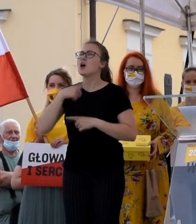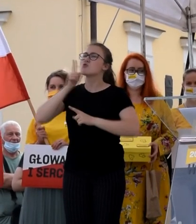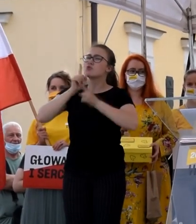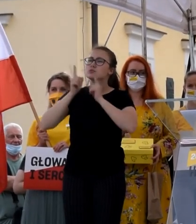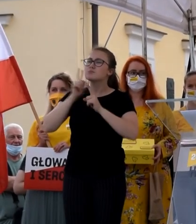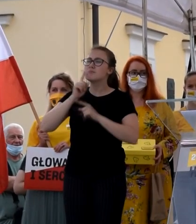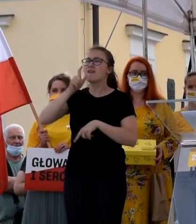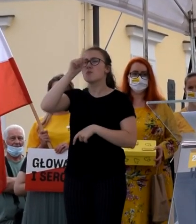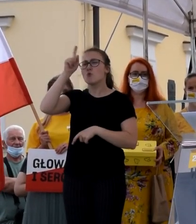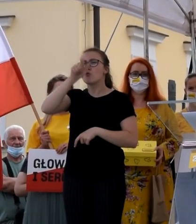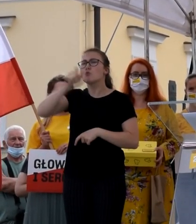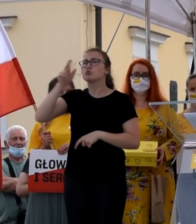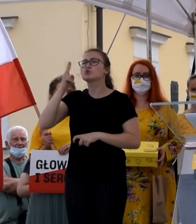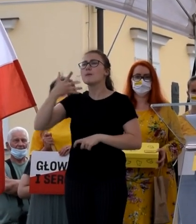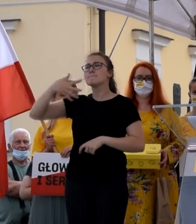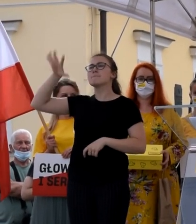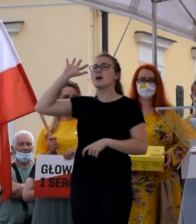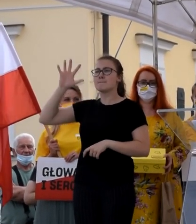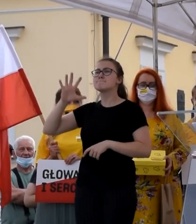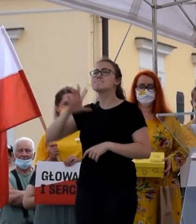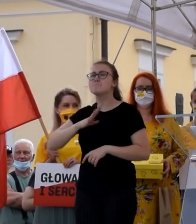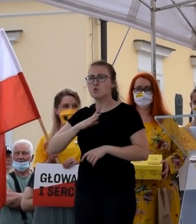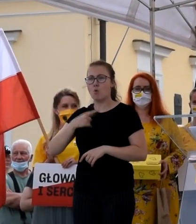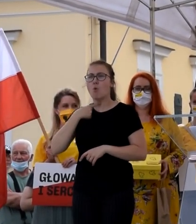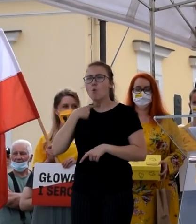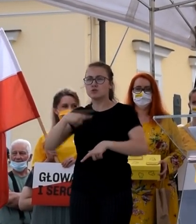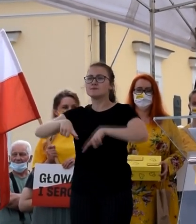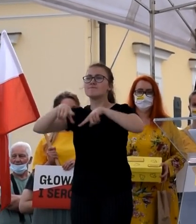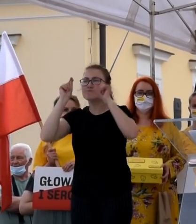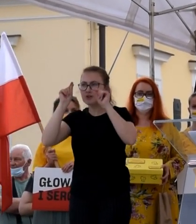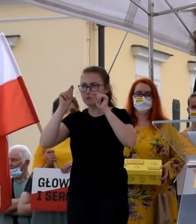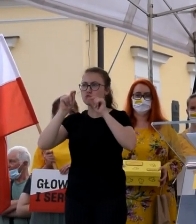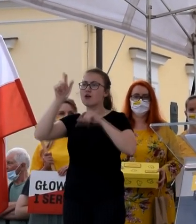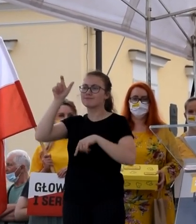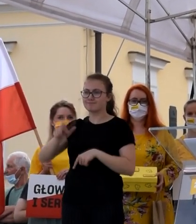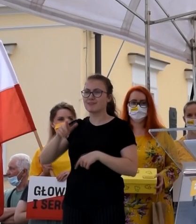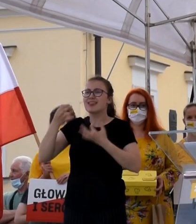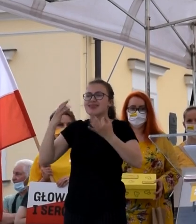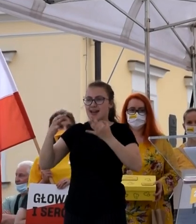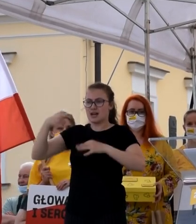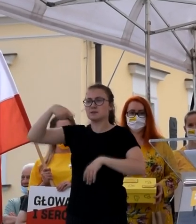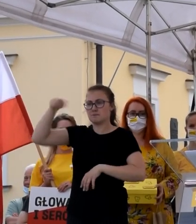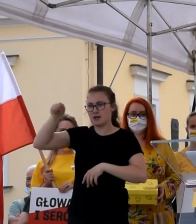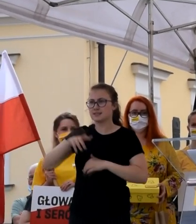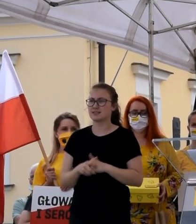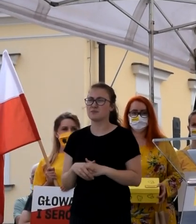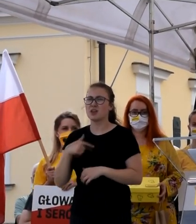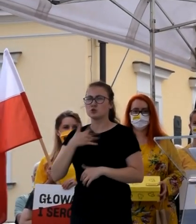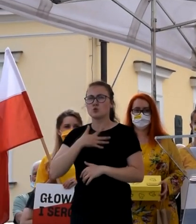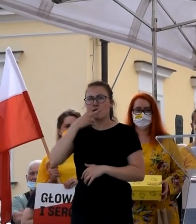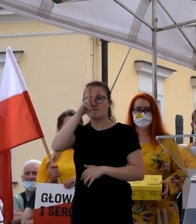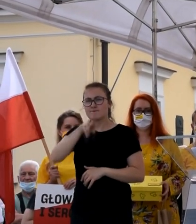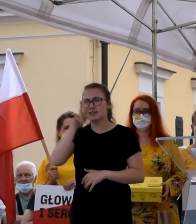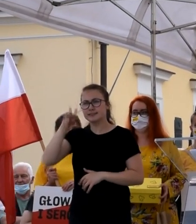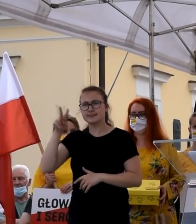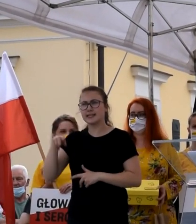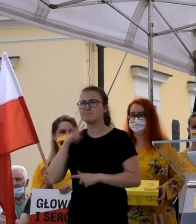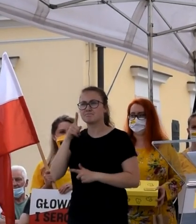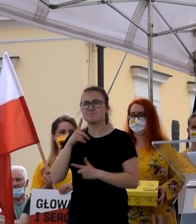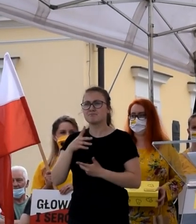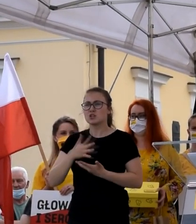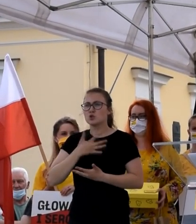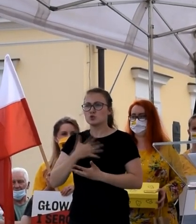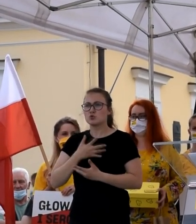temu głosowali na obecnego prezydenta, często widzę ich rozczarowanie, czasem